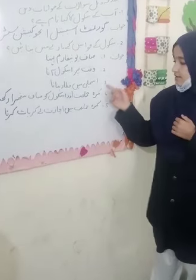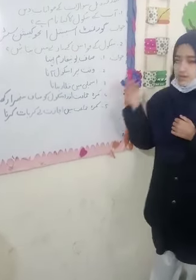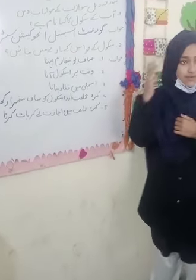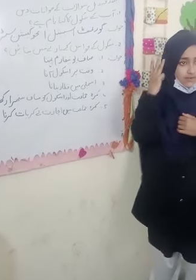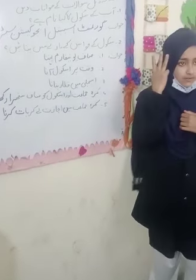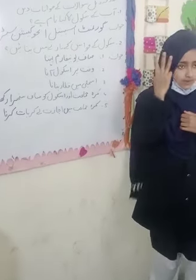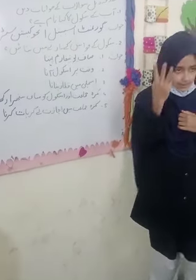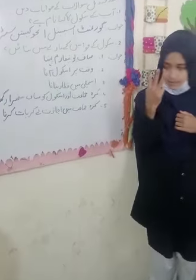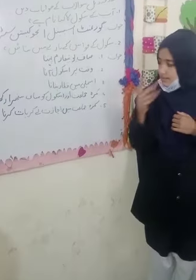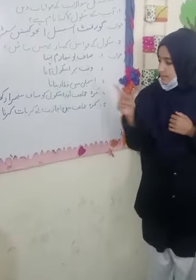नंबर तीन,